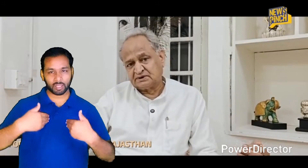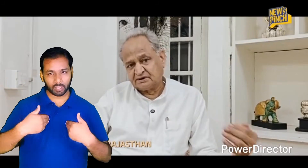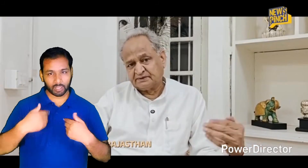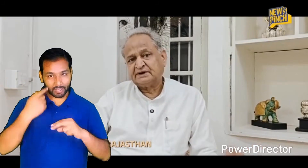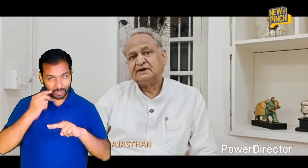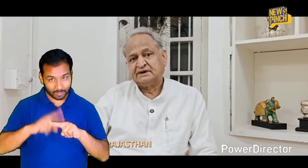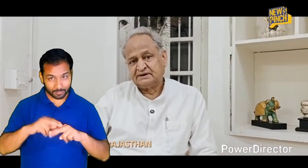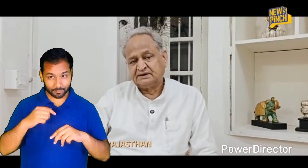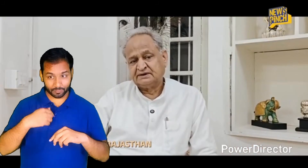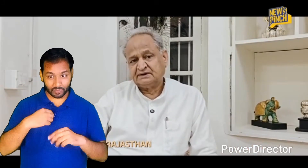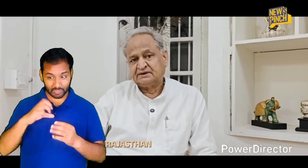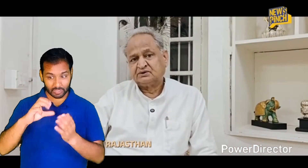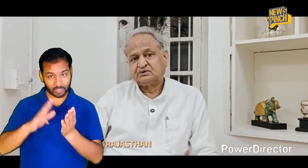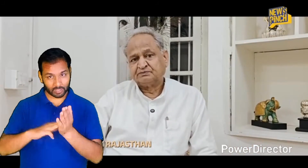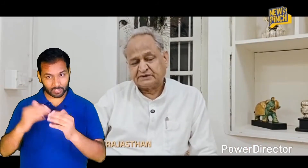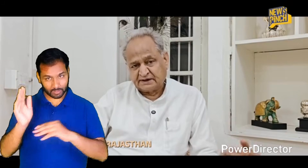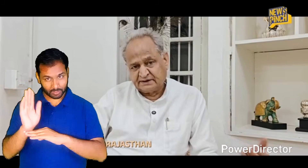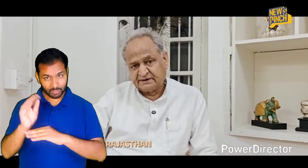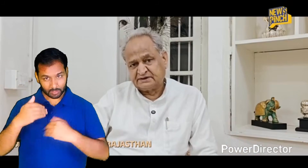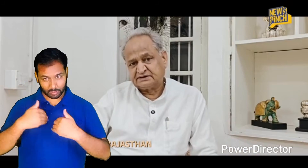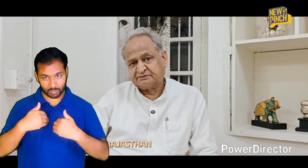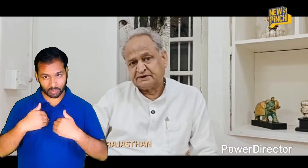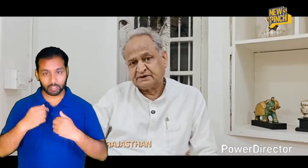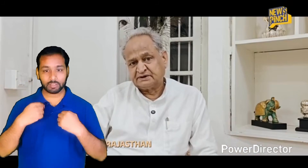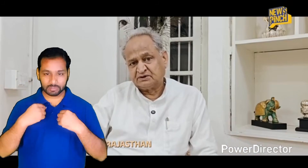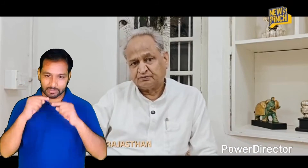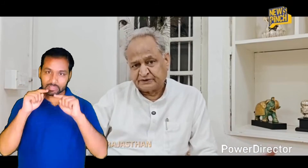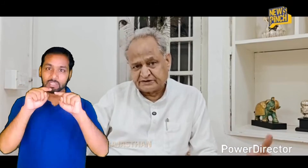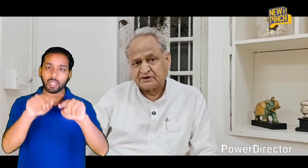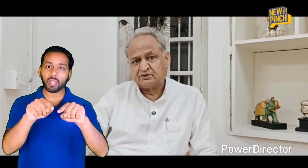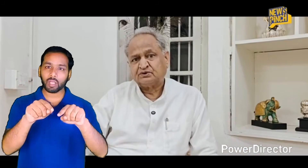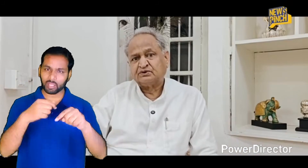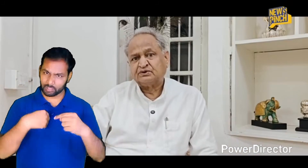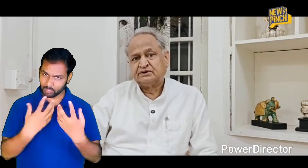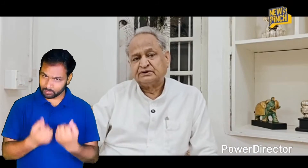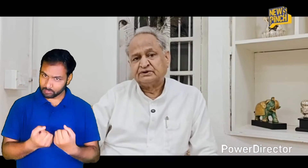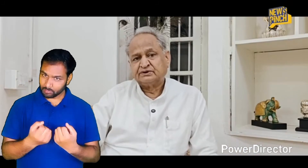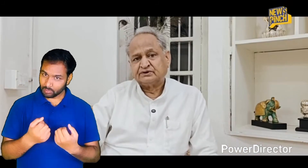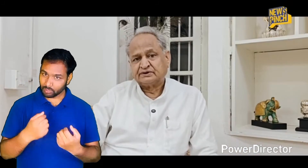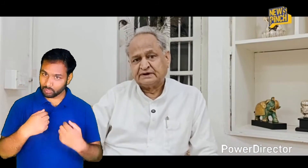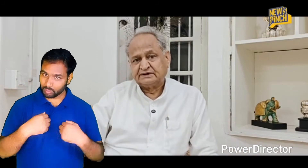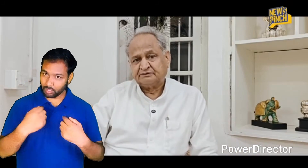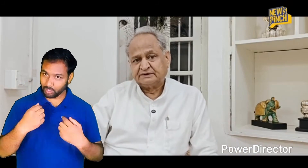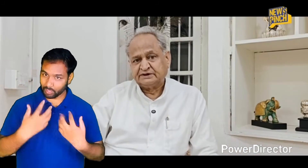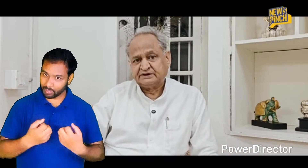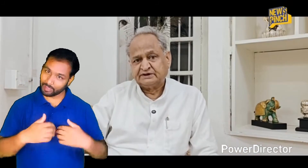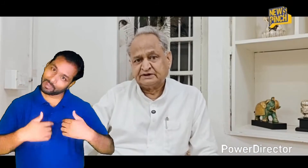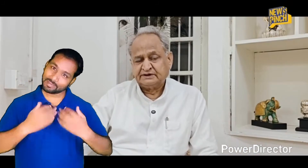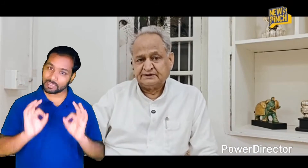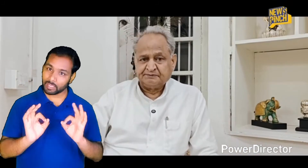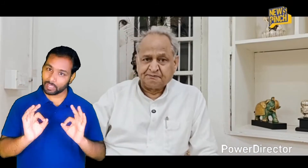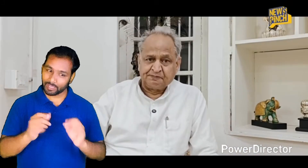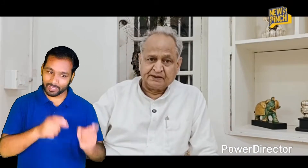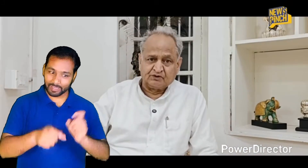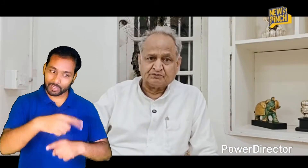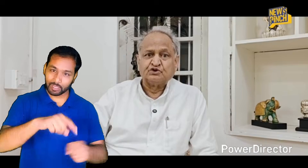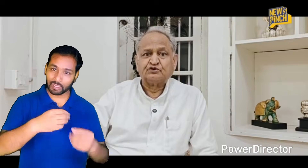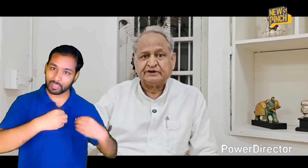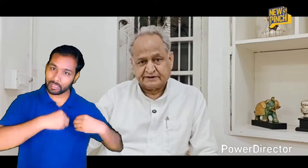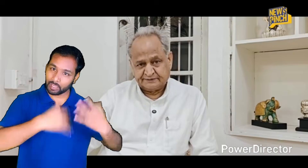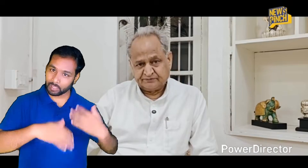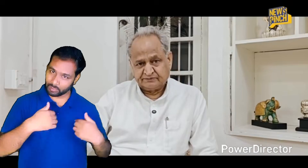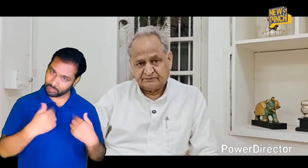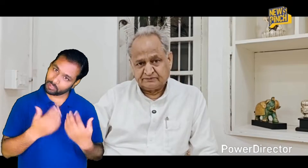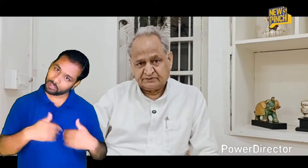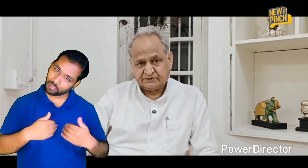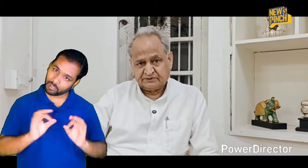सरकार अगर हमारी है तो हम चाहेंगे कि क्षेत्र में लोग परेशान हो और केंद्रीय मंत्री जी को हम